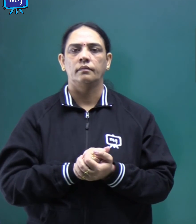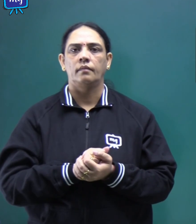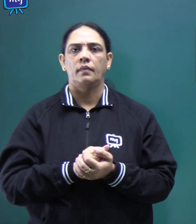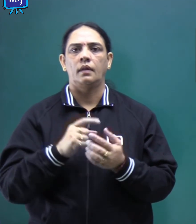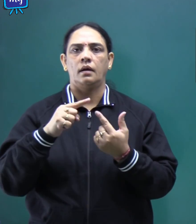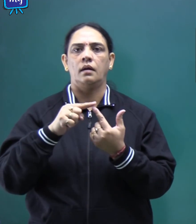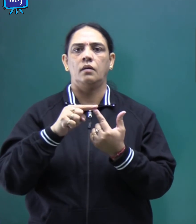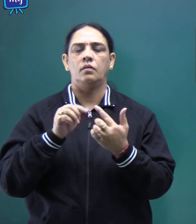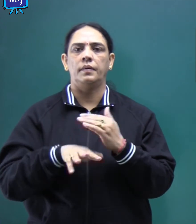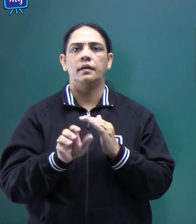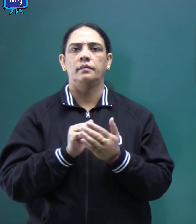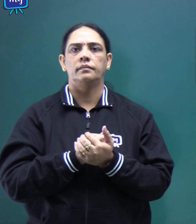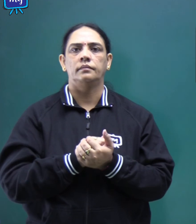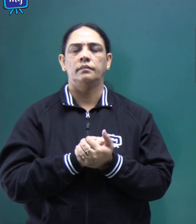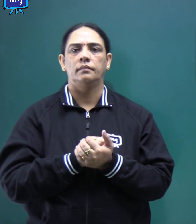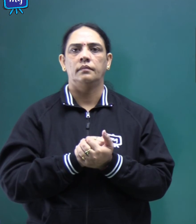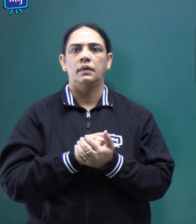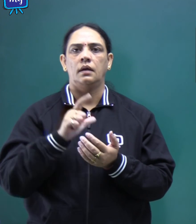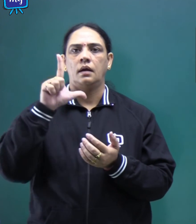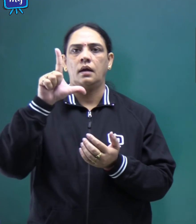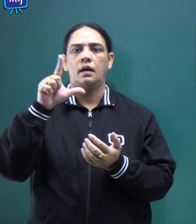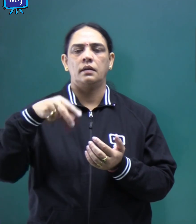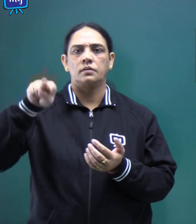अंडर रूट में लंबाई स्क्वायर